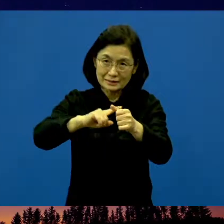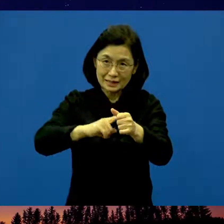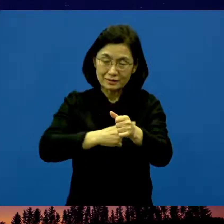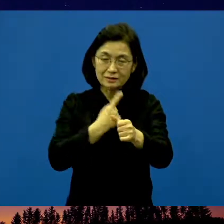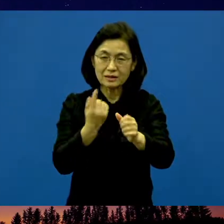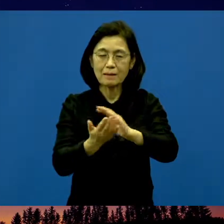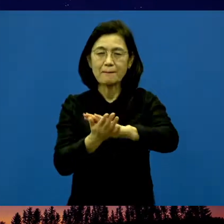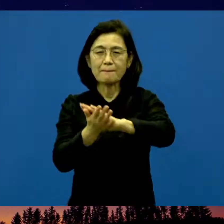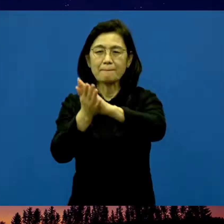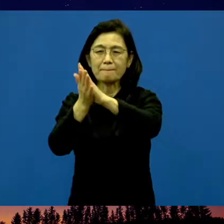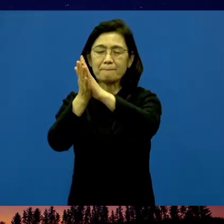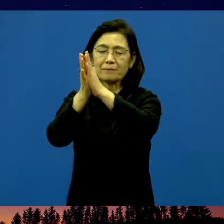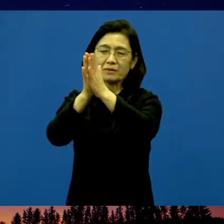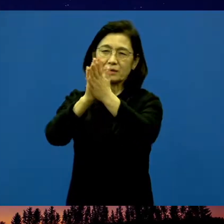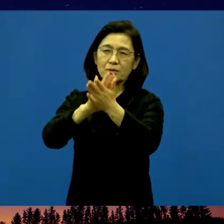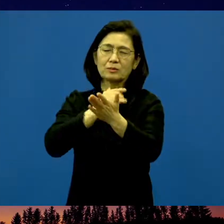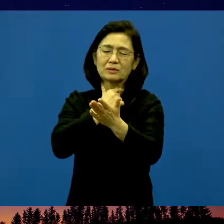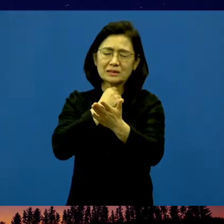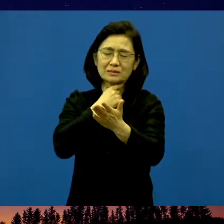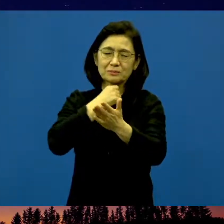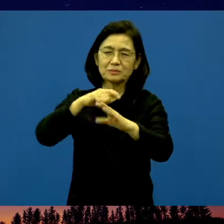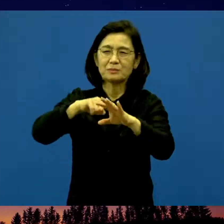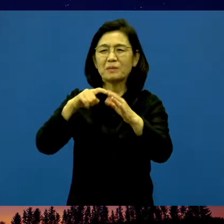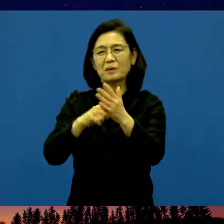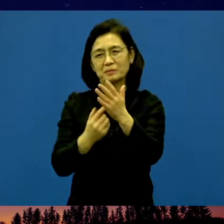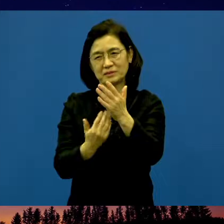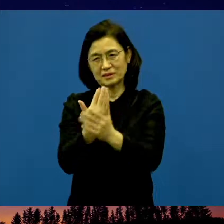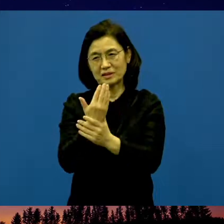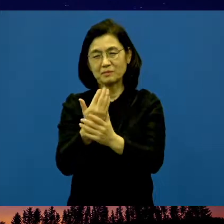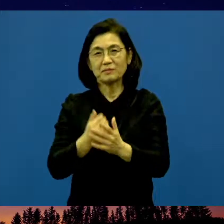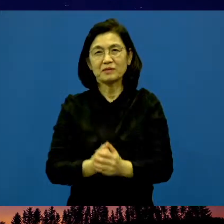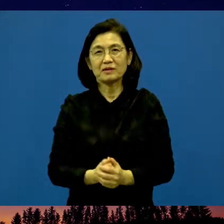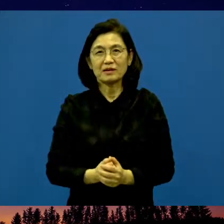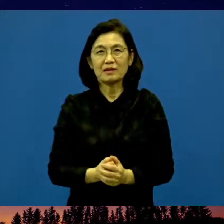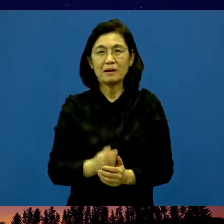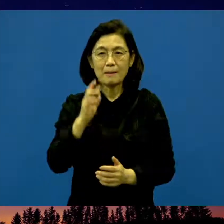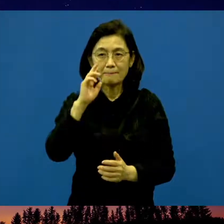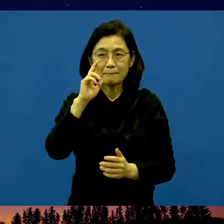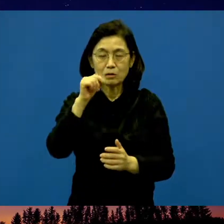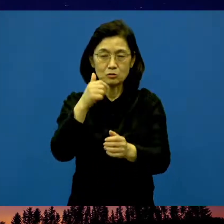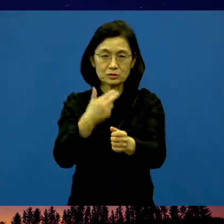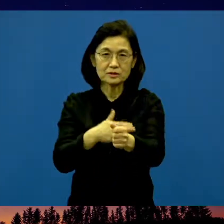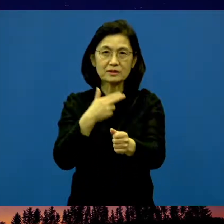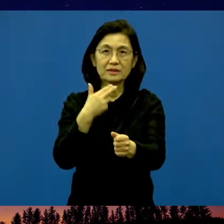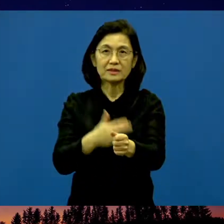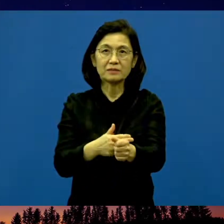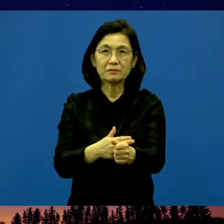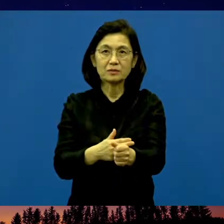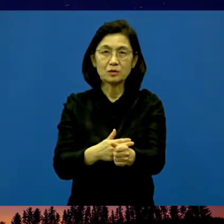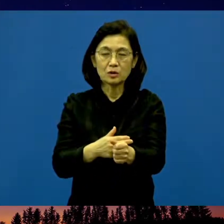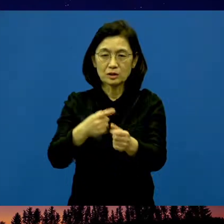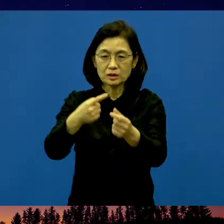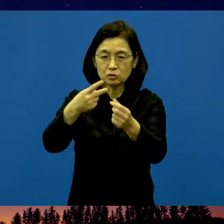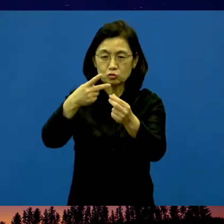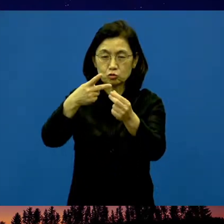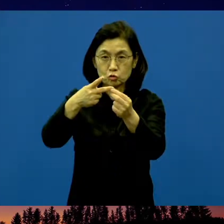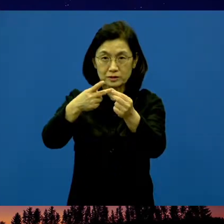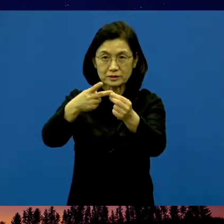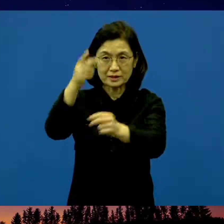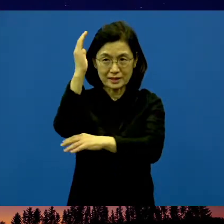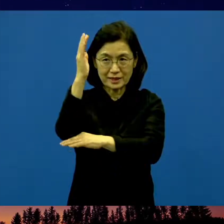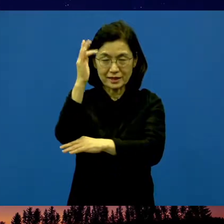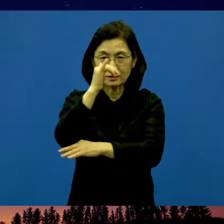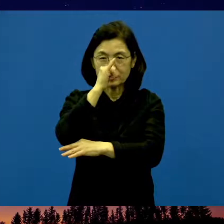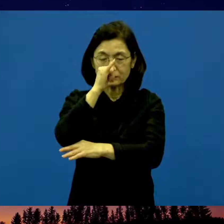싶은 열망이 우리 안에 일어나게 되어 있습니다. 오늘 바울은 지금 두 번째 이야기를 하고 있는 거죠. 우리가 이루어가야